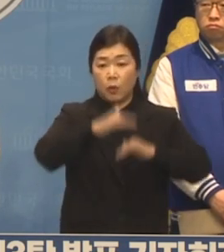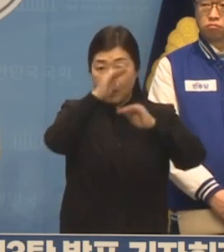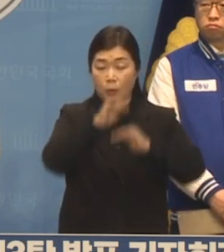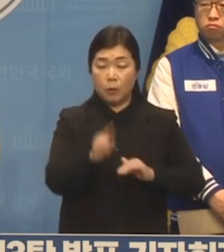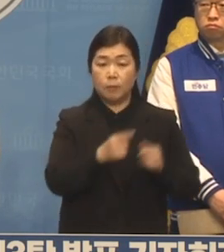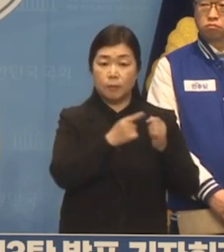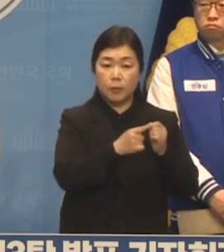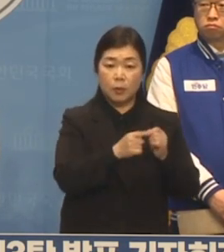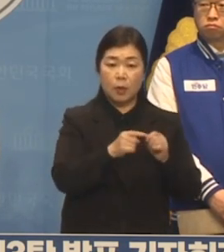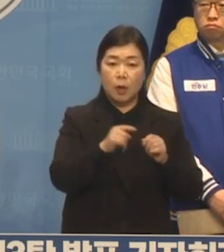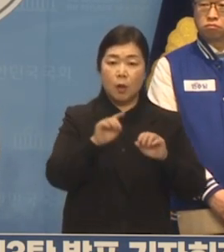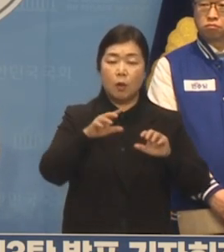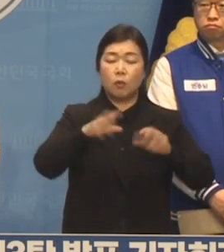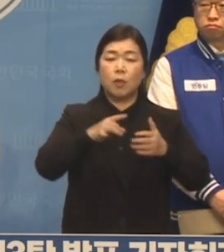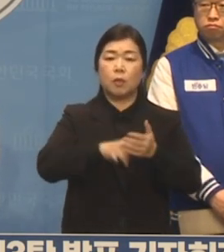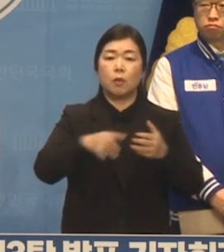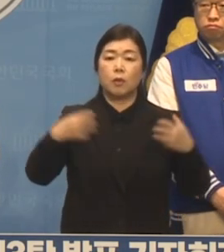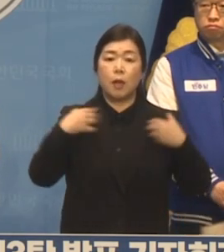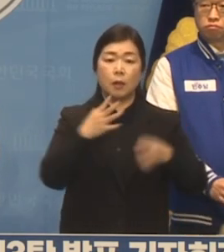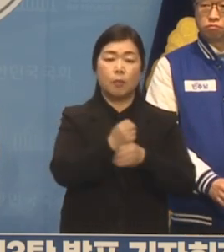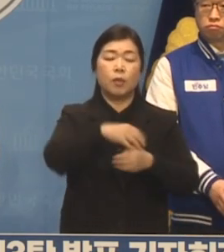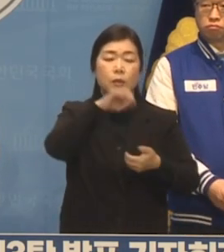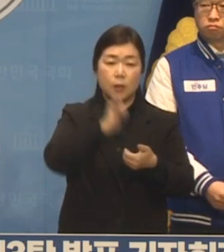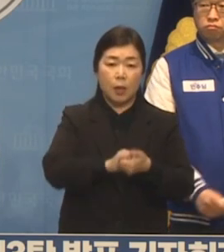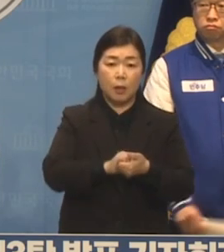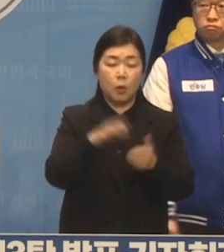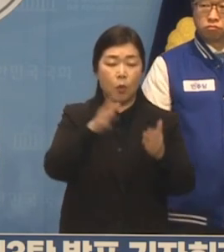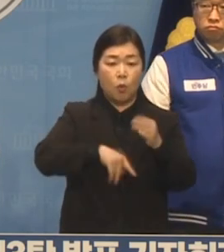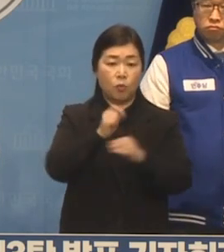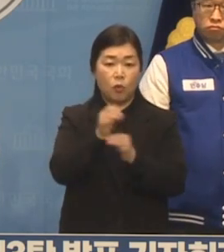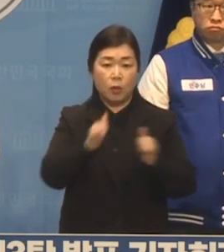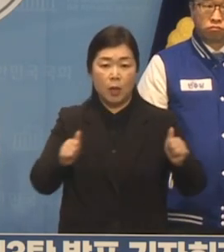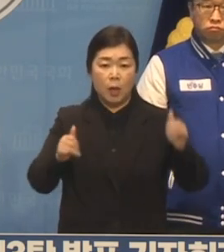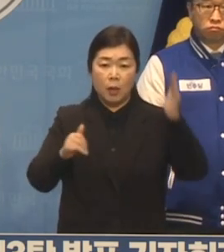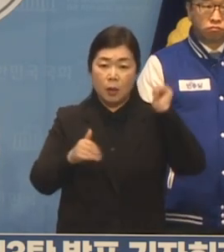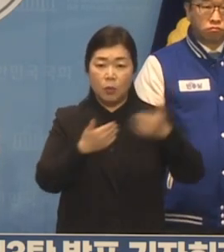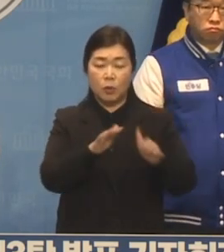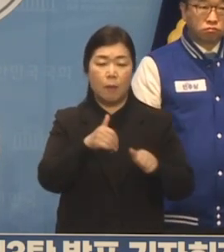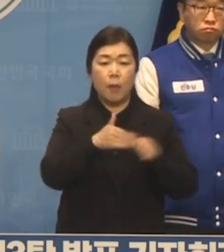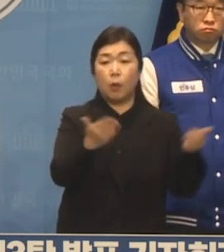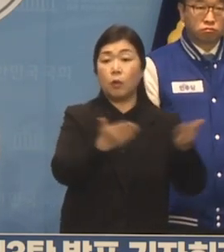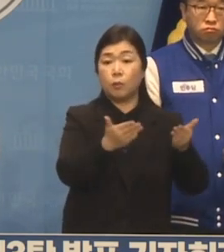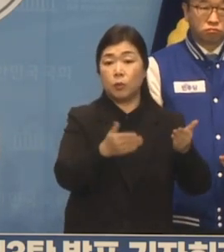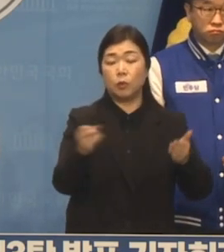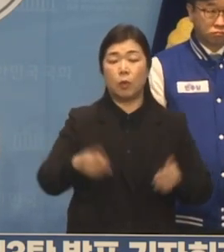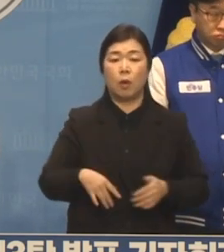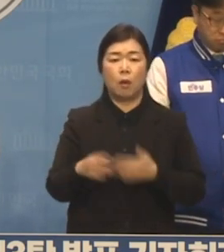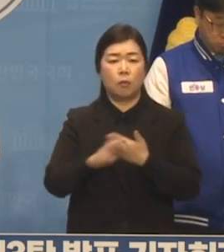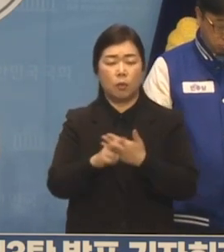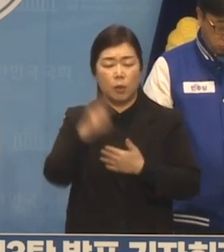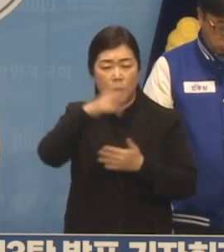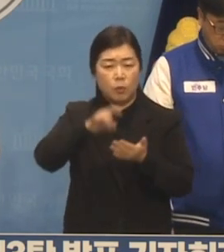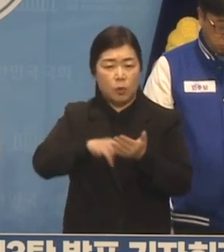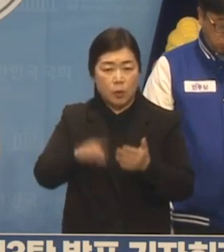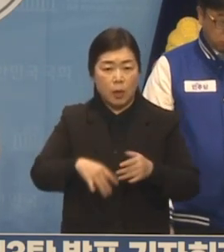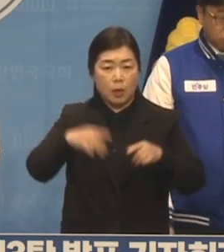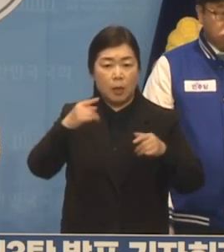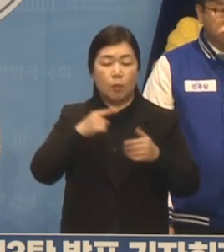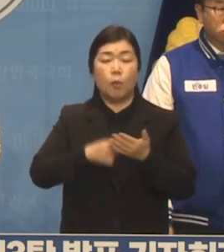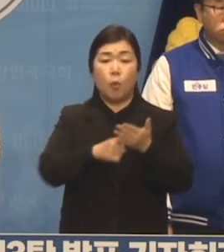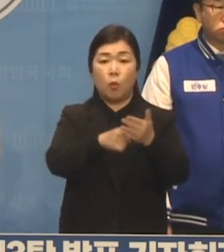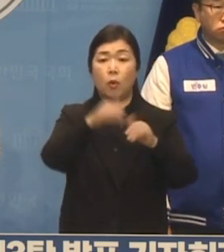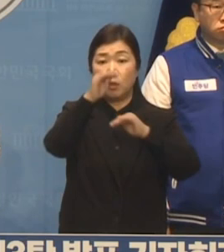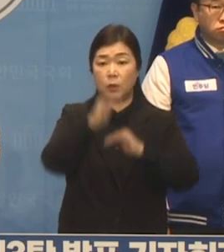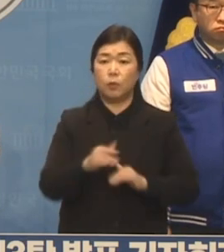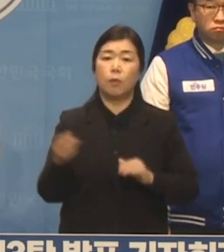내용으로는 국세청장 임기제 신설, 국세공무원의 대통령실 등 파견 근무 제한, 부당한 세무조사 요청 시 보고 의무 부여